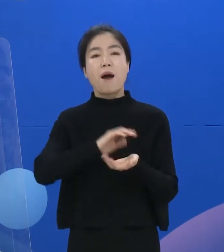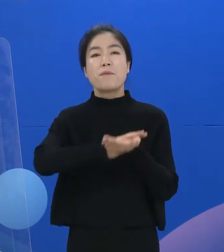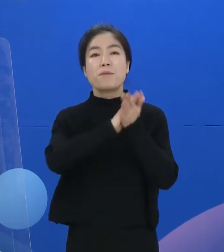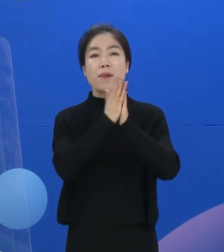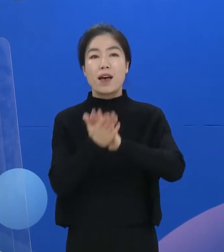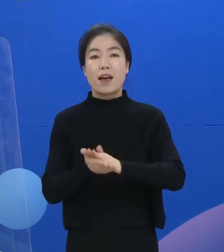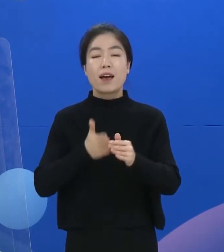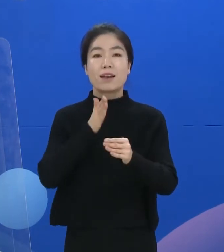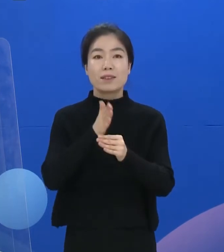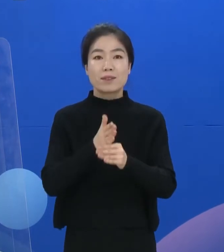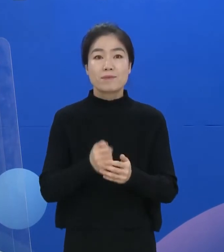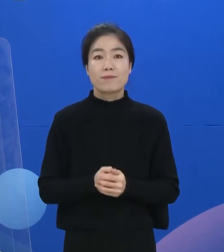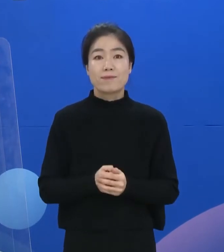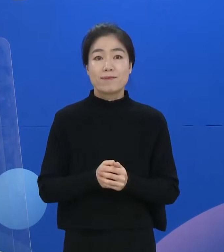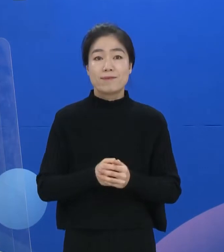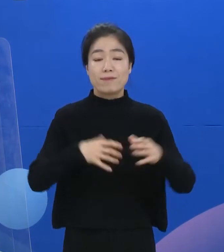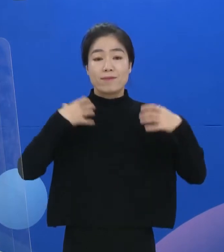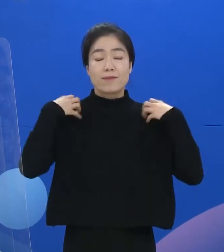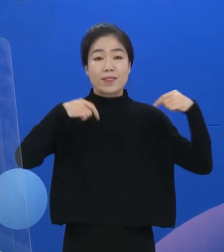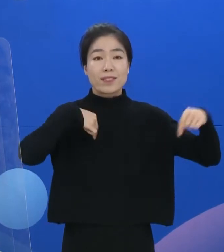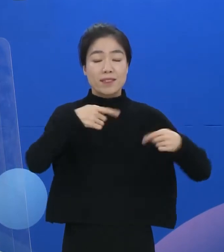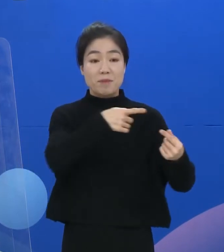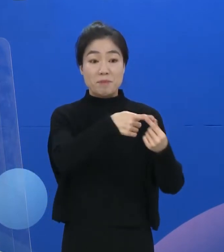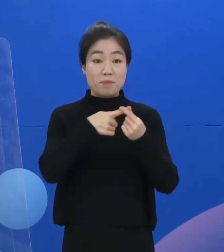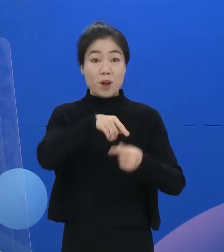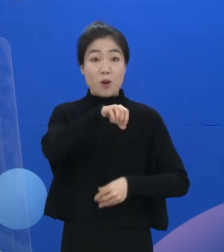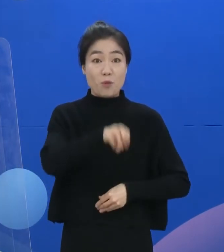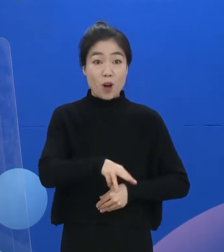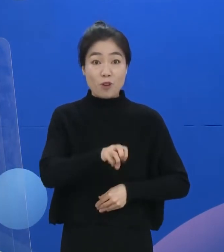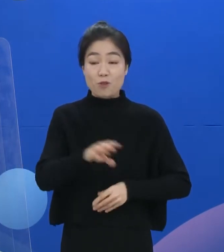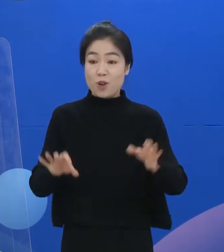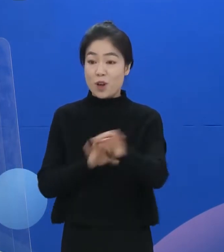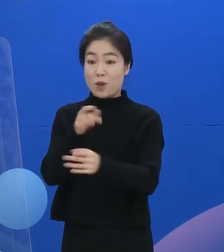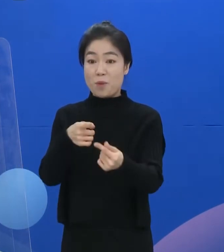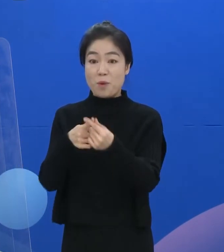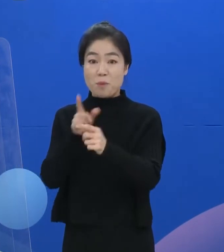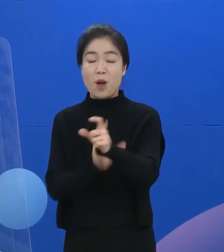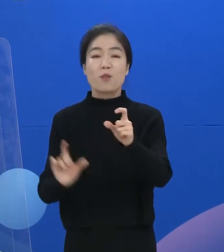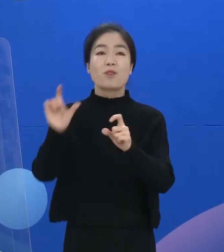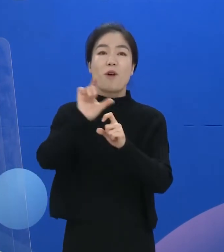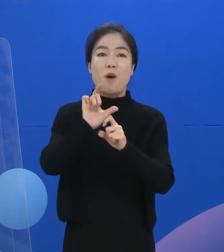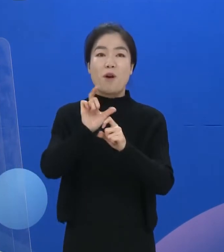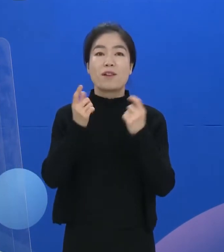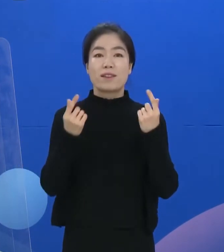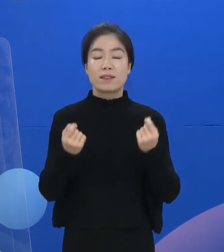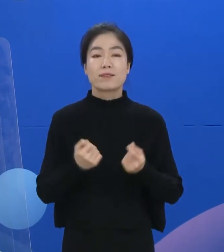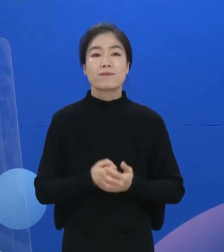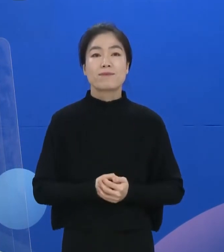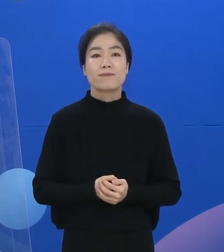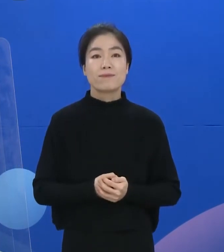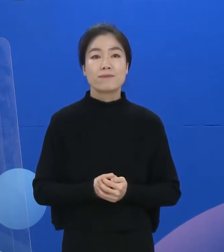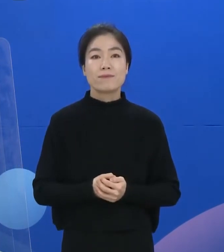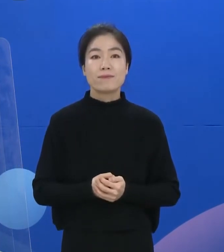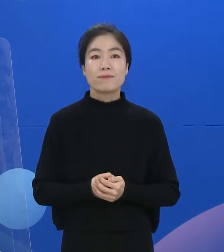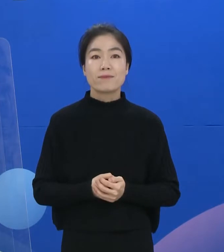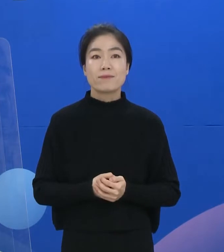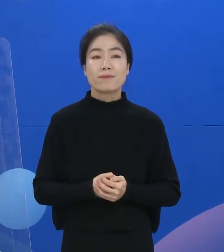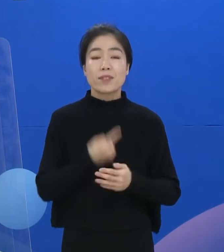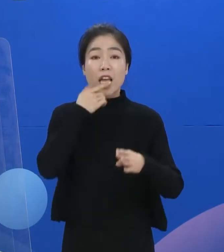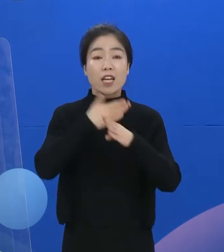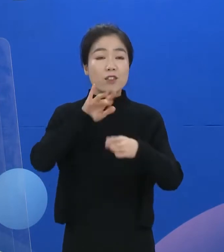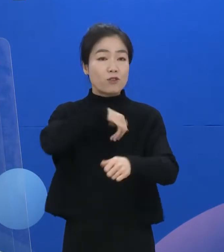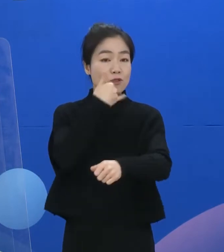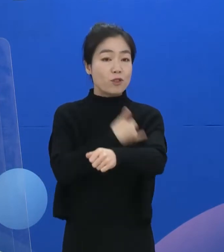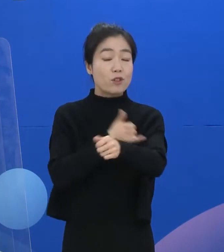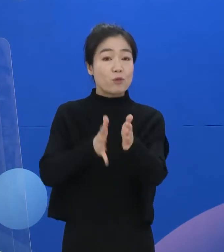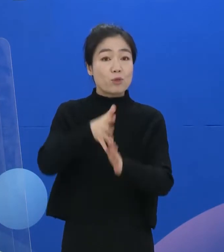떠나던 광주가 사랑과 기업이 찾아오는 도시로 바뀌고 있습니다 정치 1번지 광주에